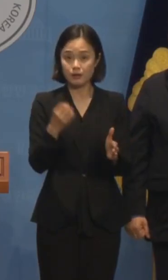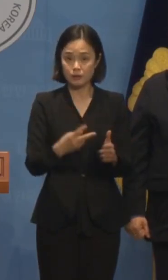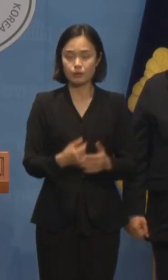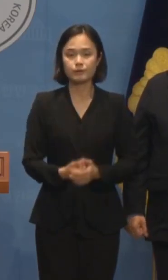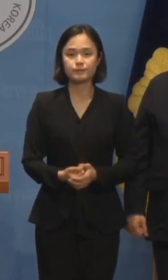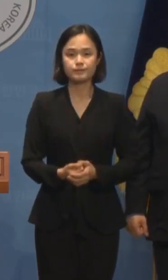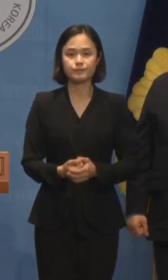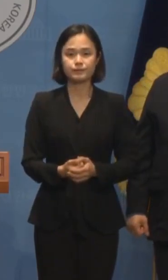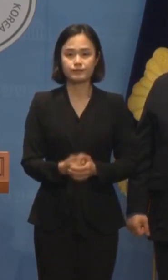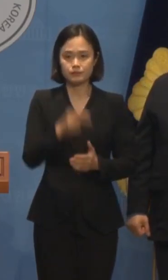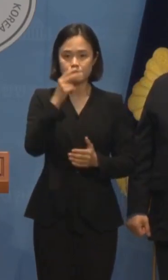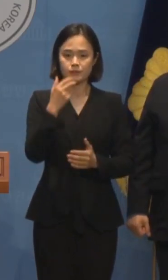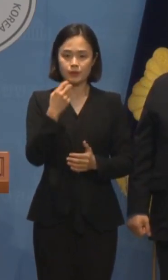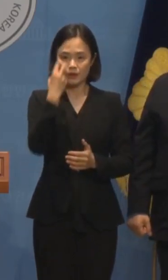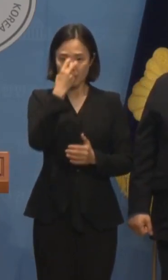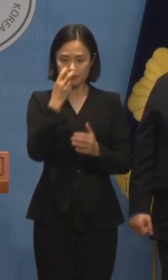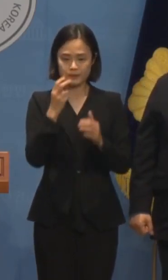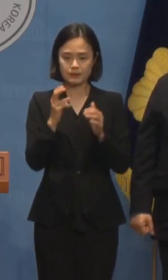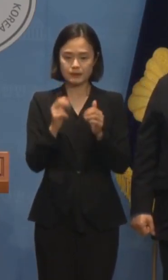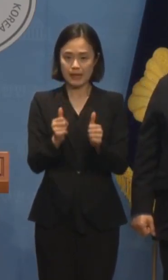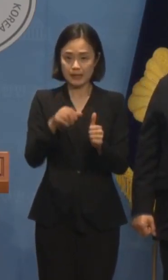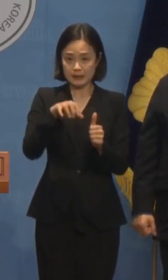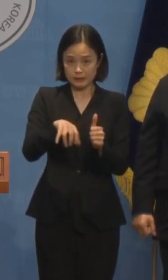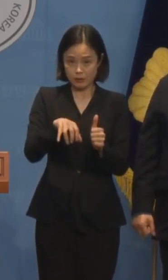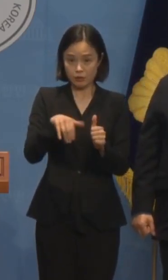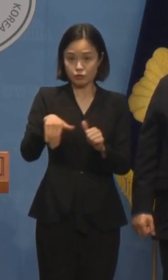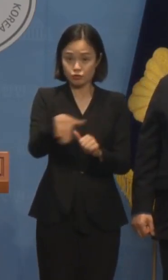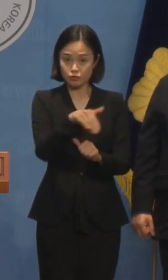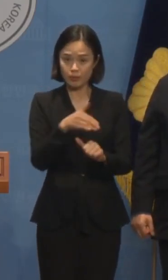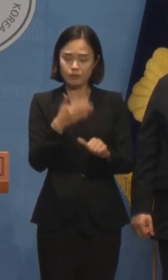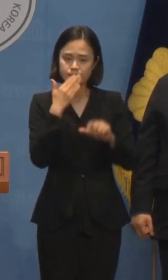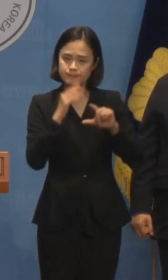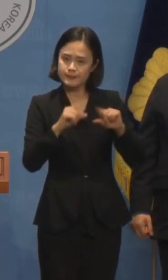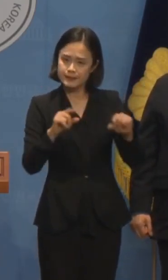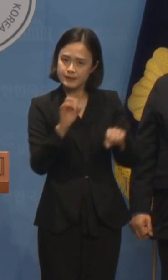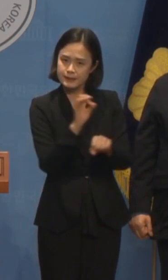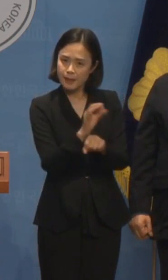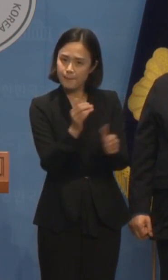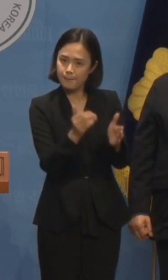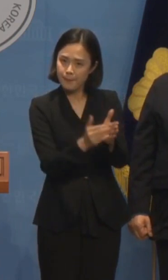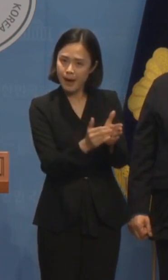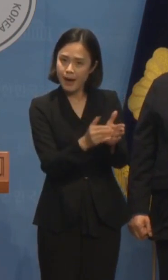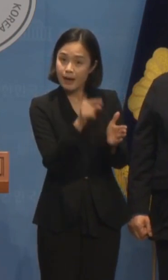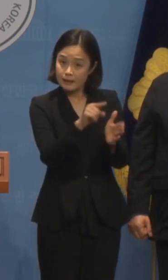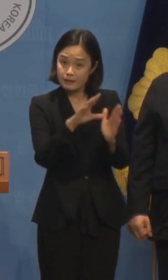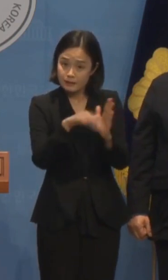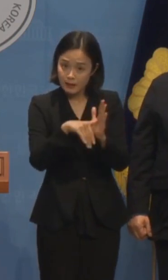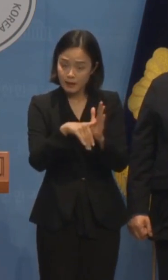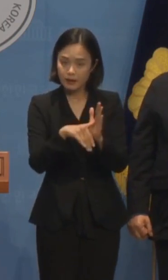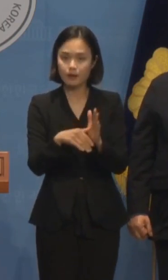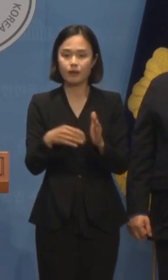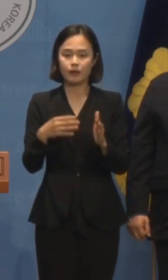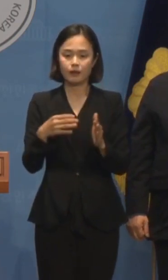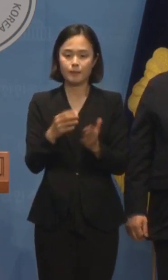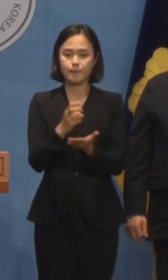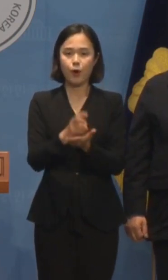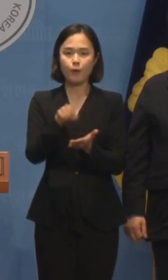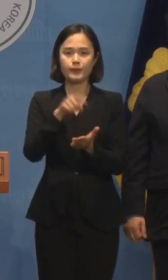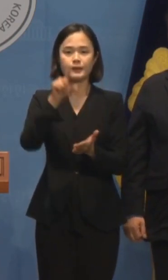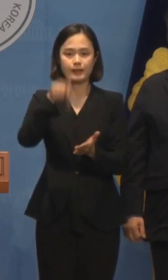검찰청 주변에서 구입을 했다면 쌍방울 법인카드로 구입했을 것이니 쌍방울 법인카드